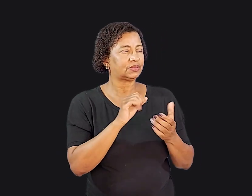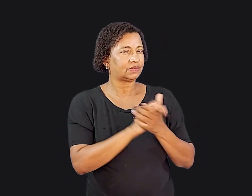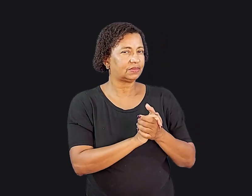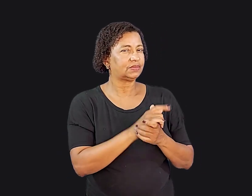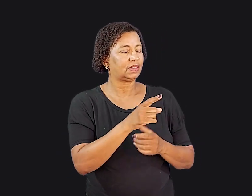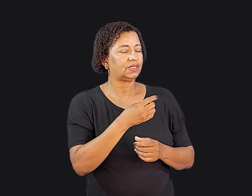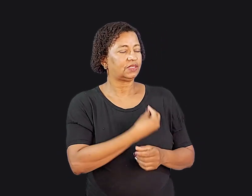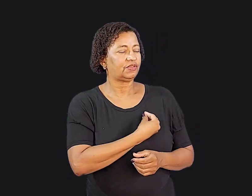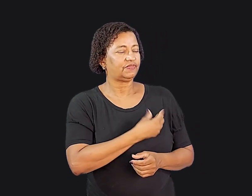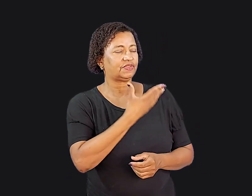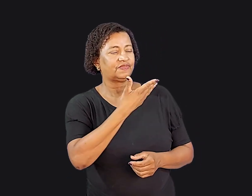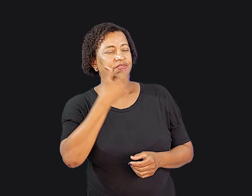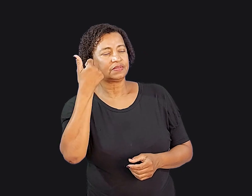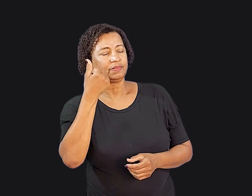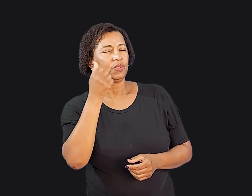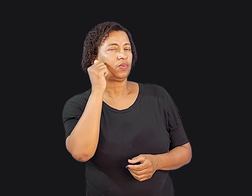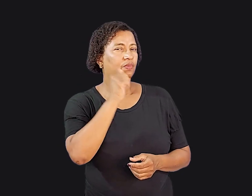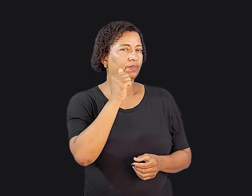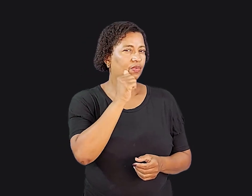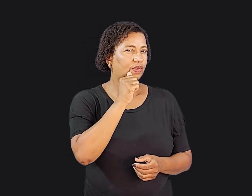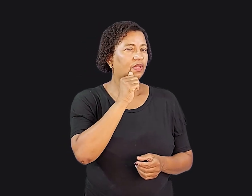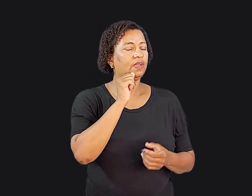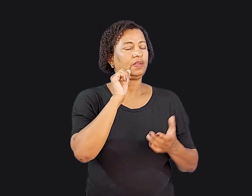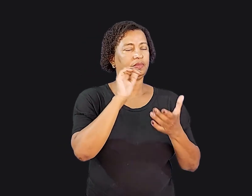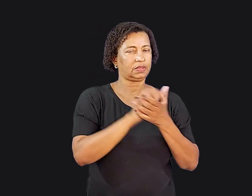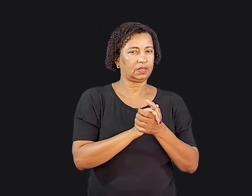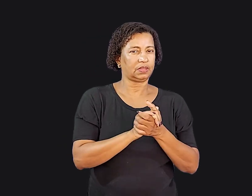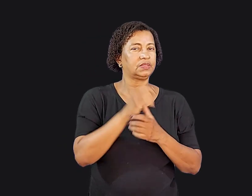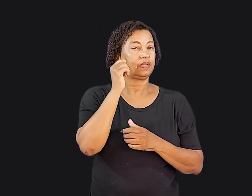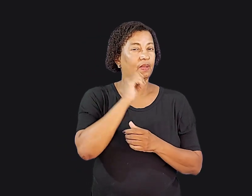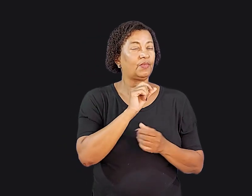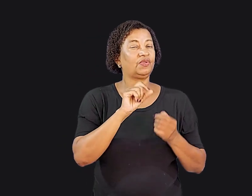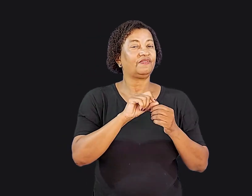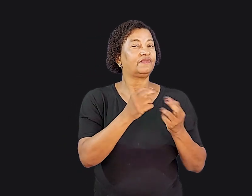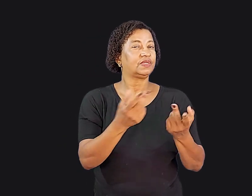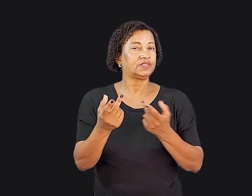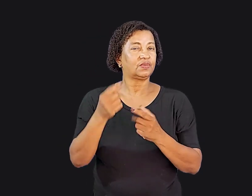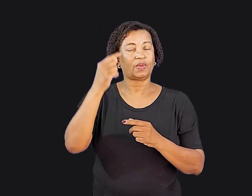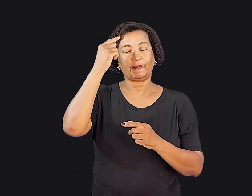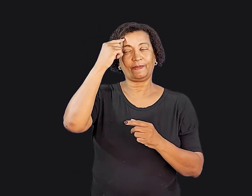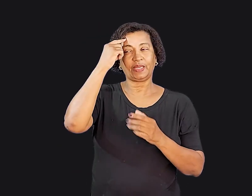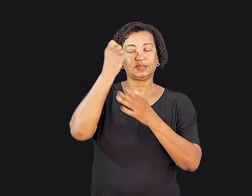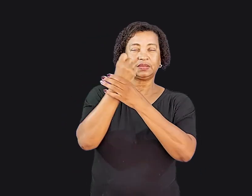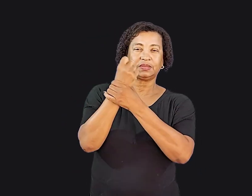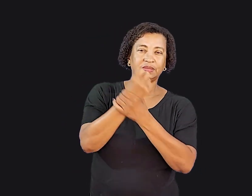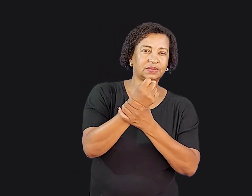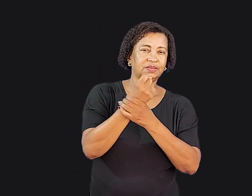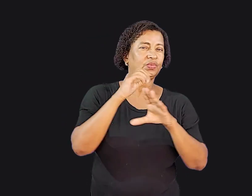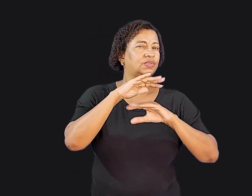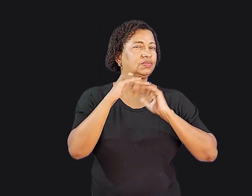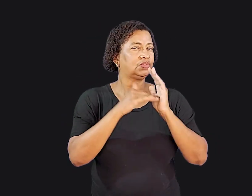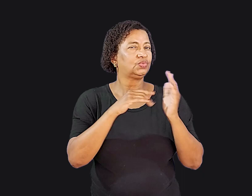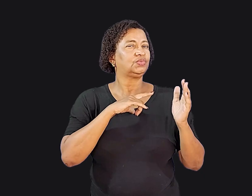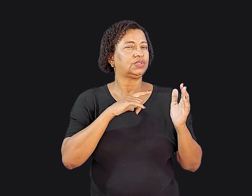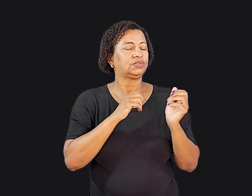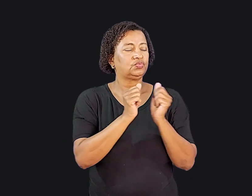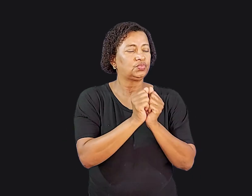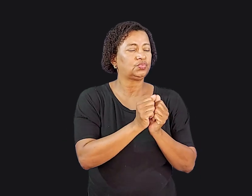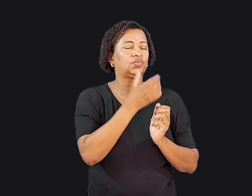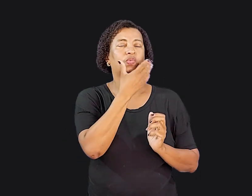com aquela mulher, então se casa. A mulher faz a mesma coisa. Ele pensa na segurança e em tudo que vai ter com aquele homem. No